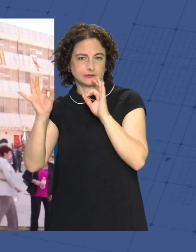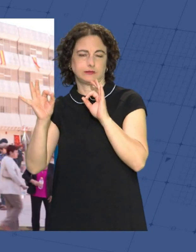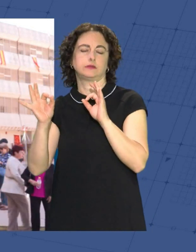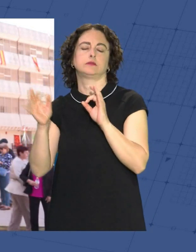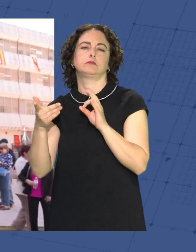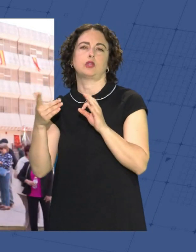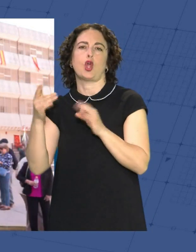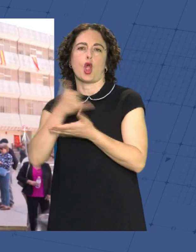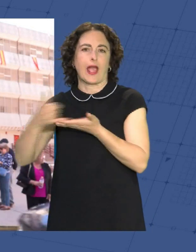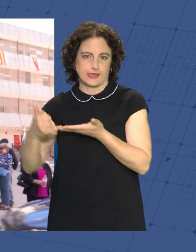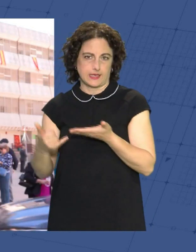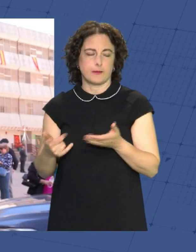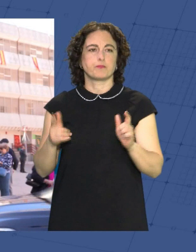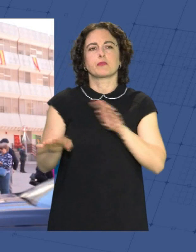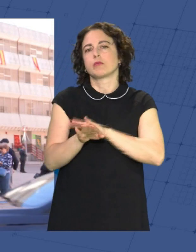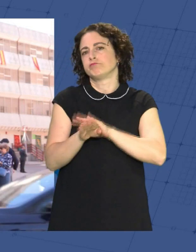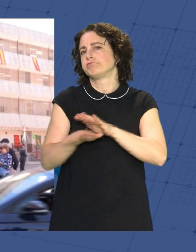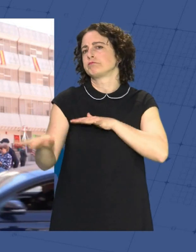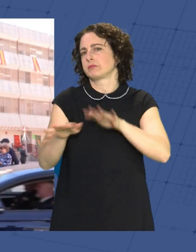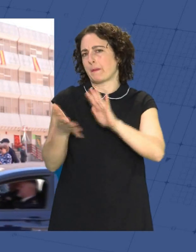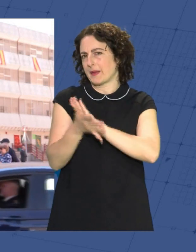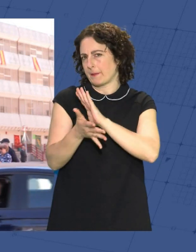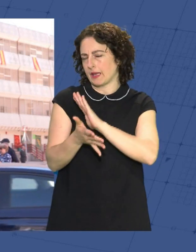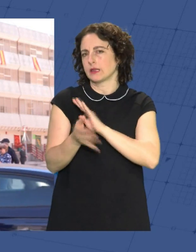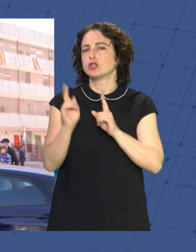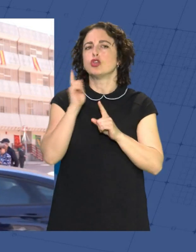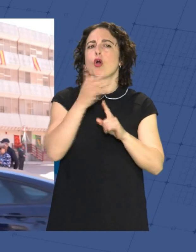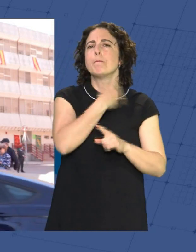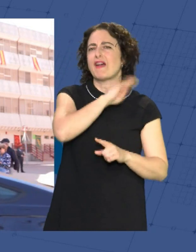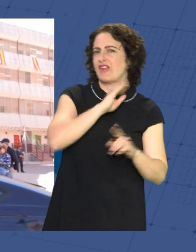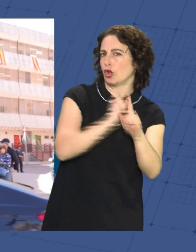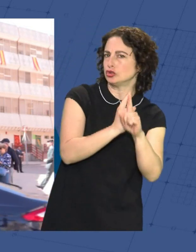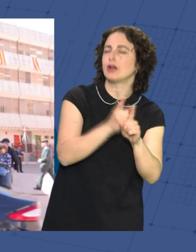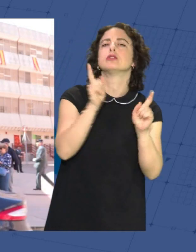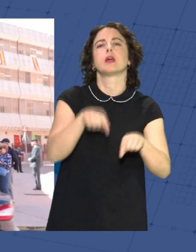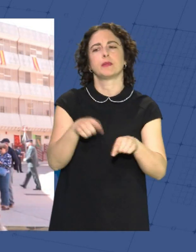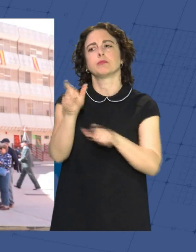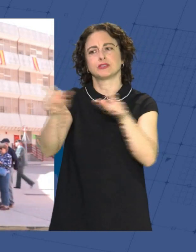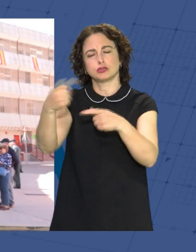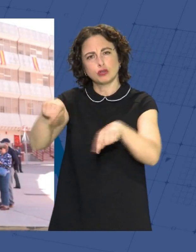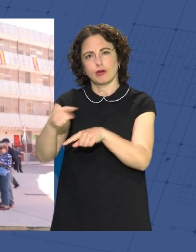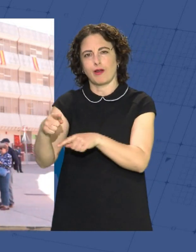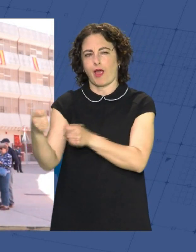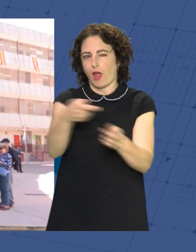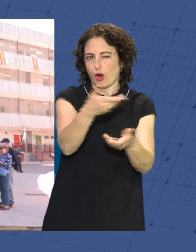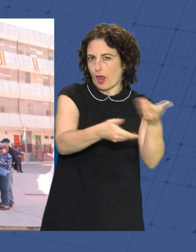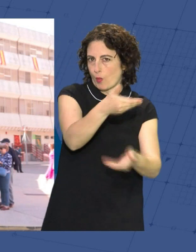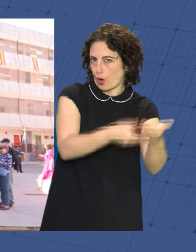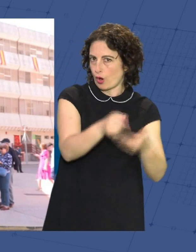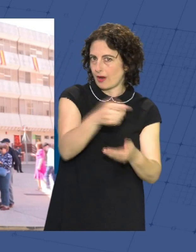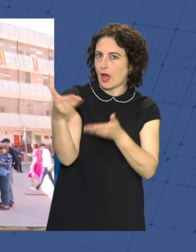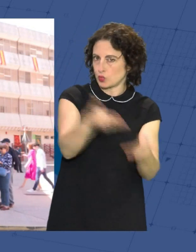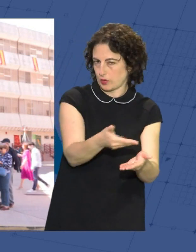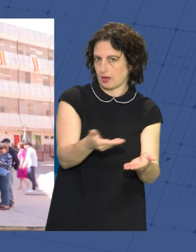seguir en esa acción permanente, no solo frente a las mafias, sino también frente a aquellos que le prestan colaboración, ayuda